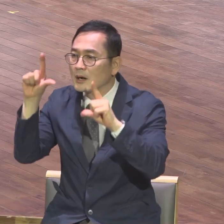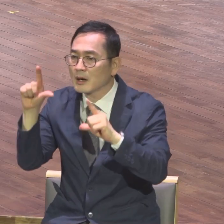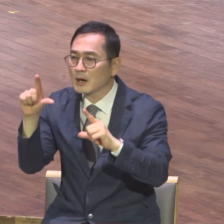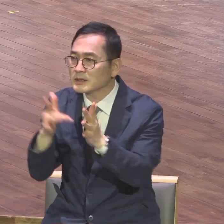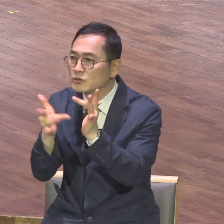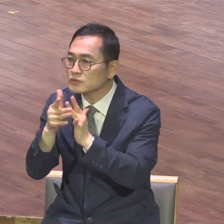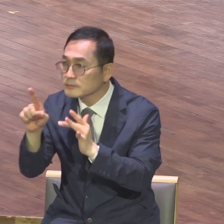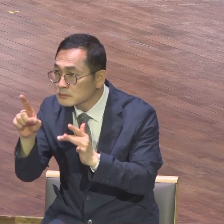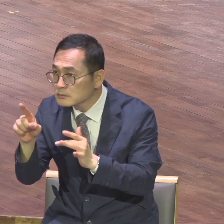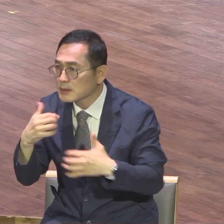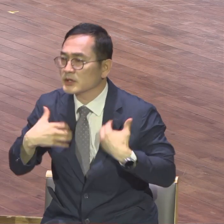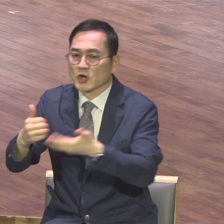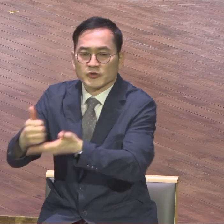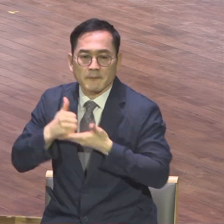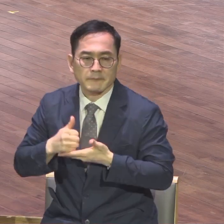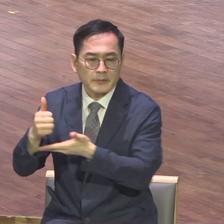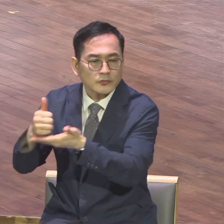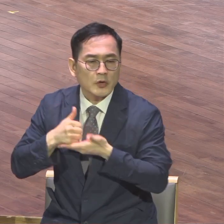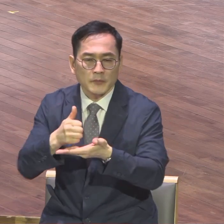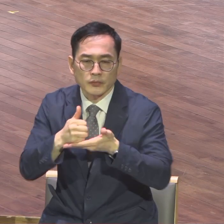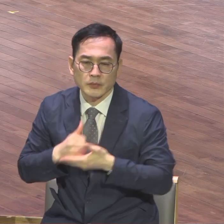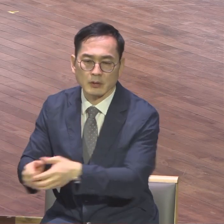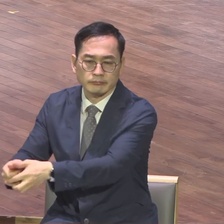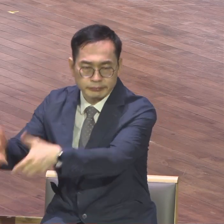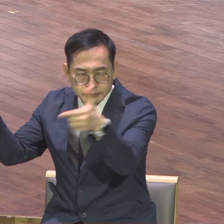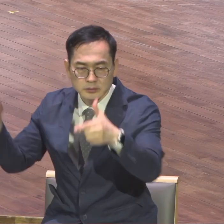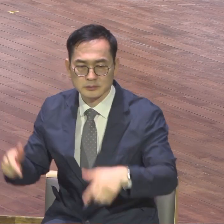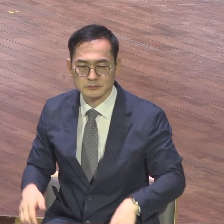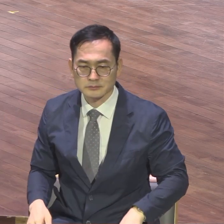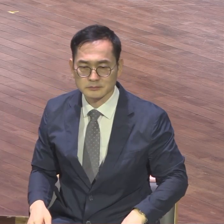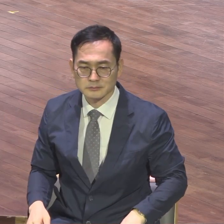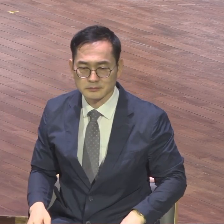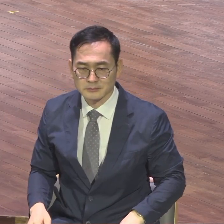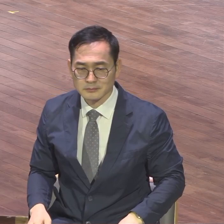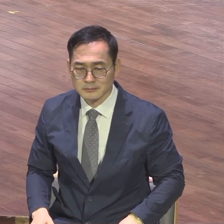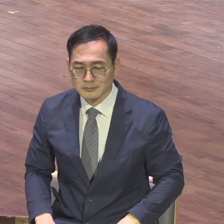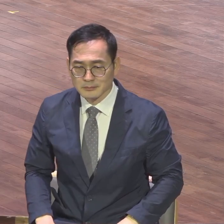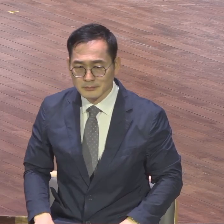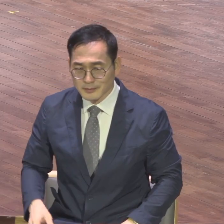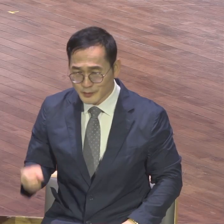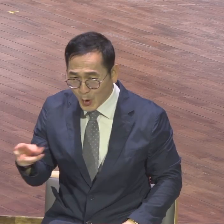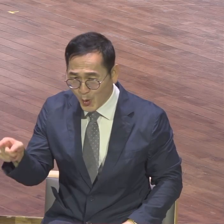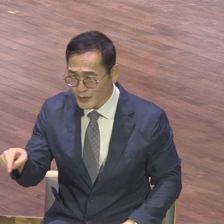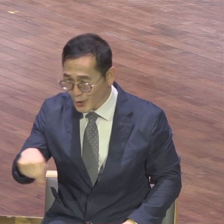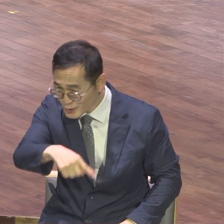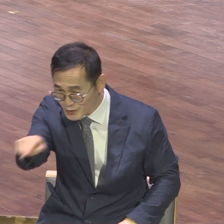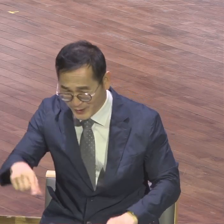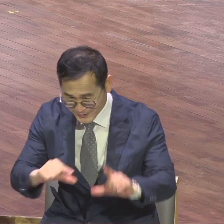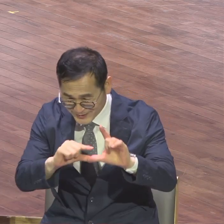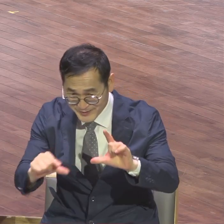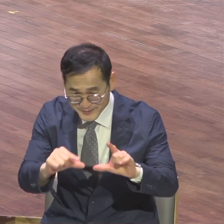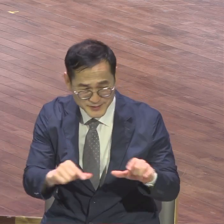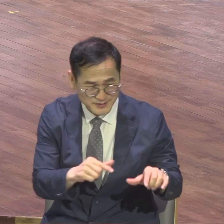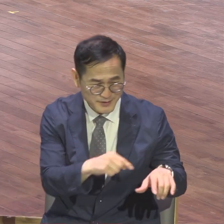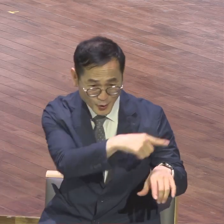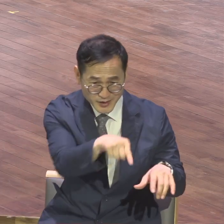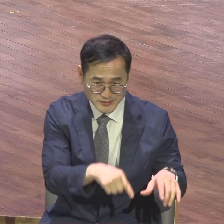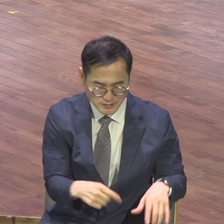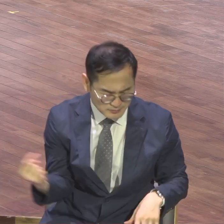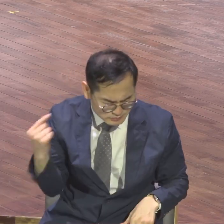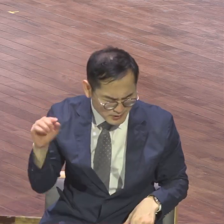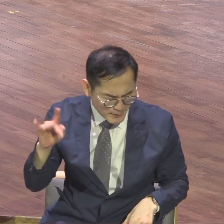구원이 일어났어요. 그런데 대산을 거에 있던 유대주의자들이 이 사실을 알고 또 뭐 베레아로 달려와 가지고